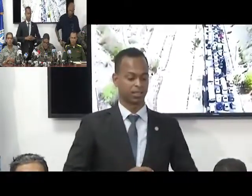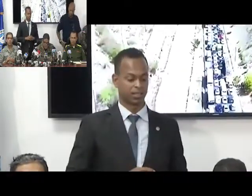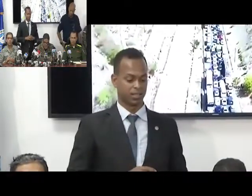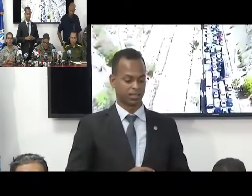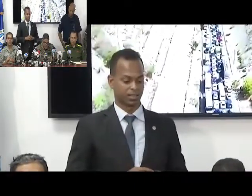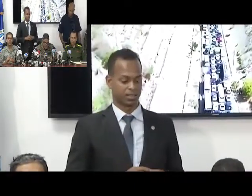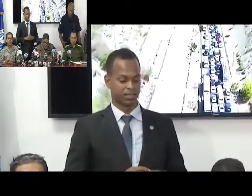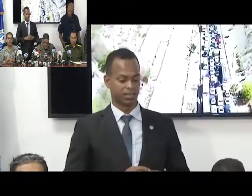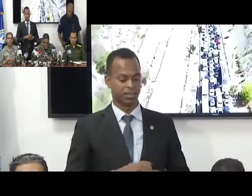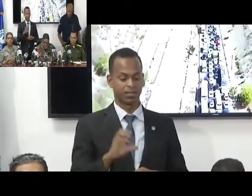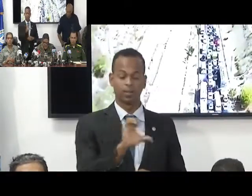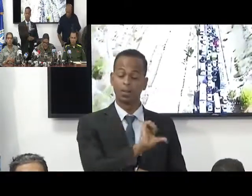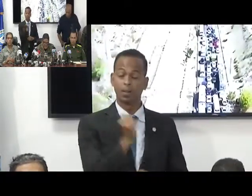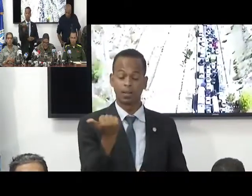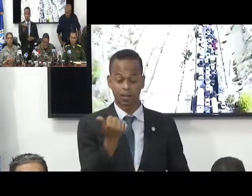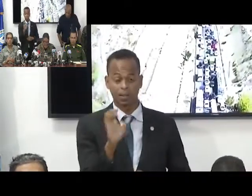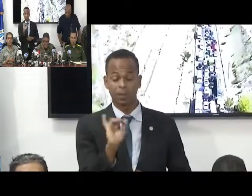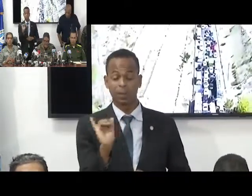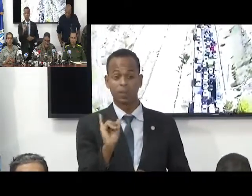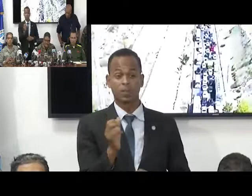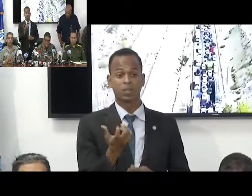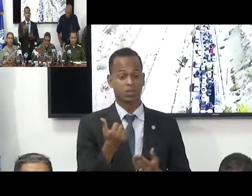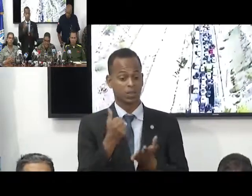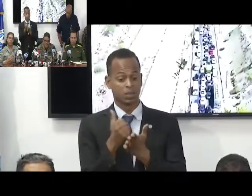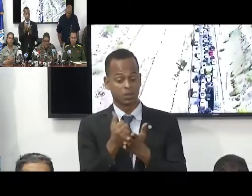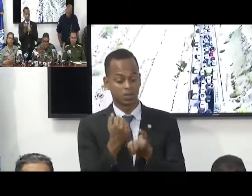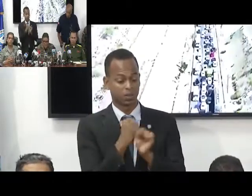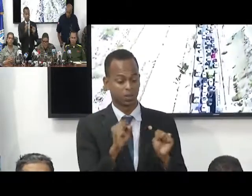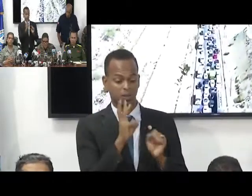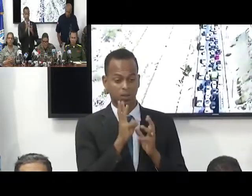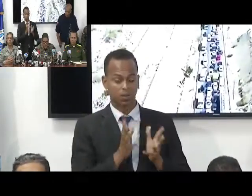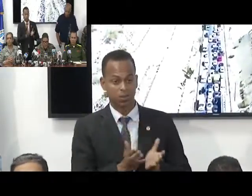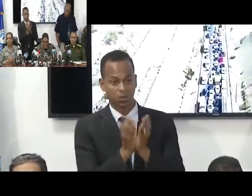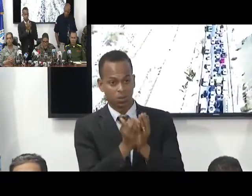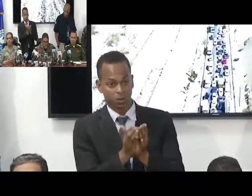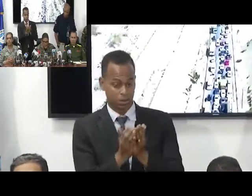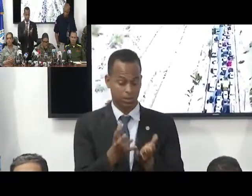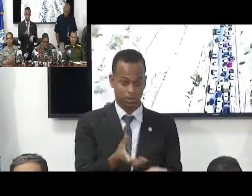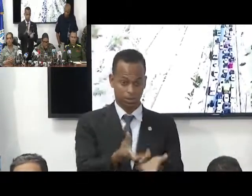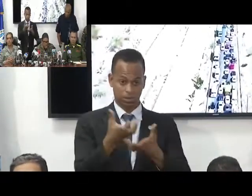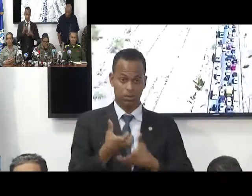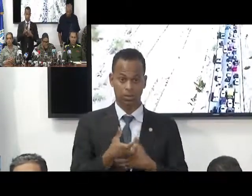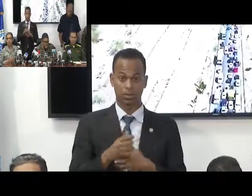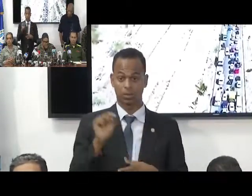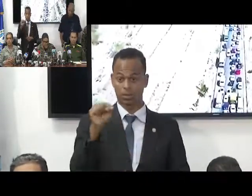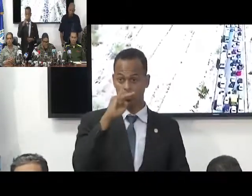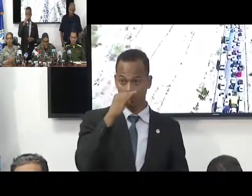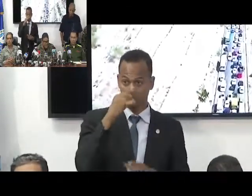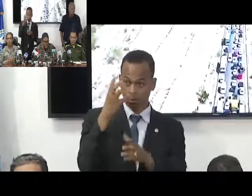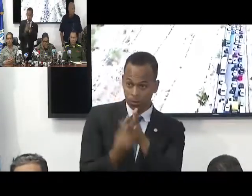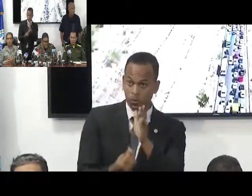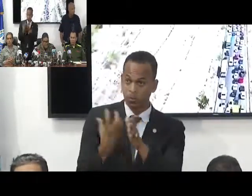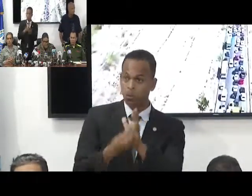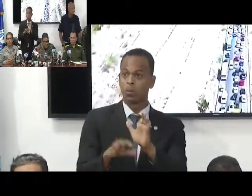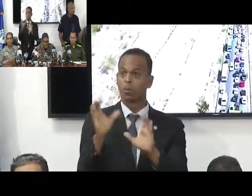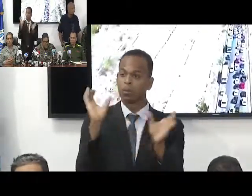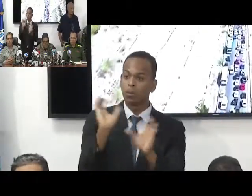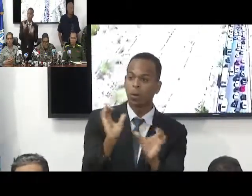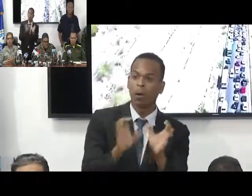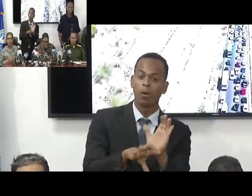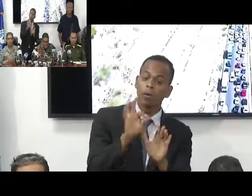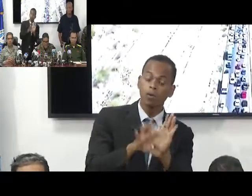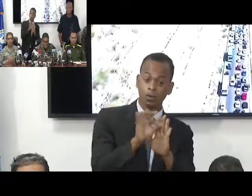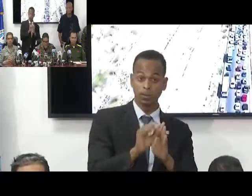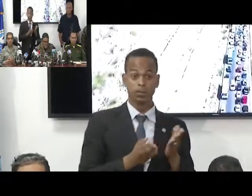epigastralgias, ilusiones, además de rescates acuáticos y localización de niños extraviados. El Servicio